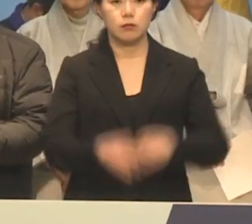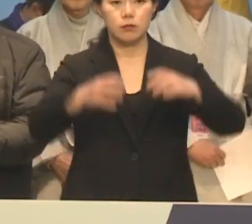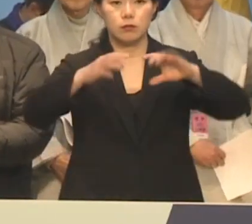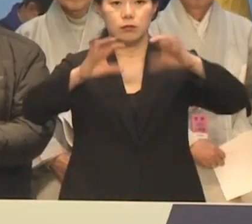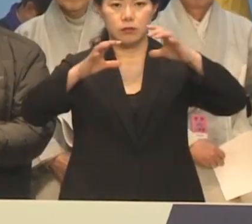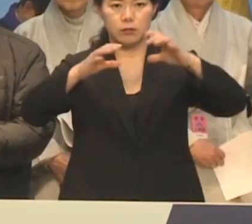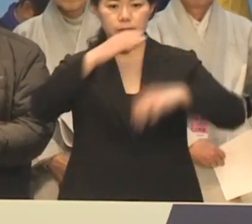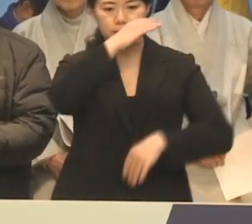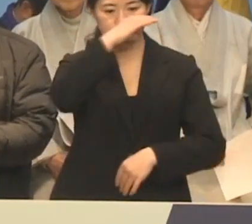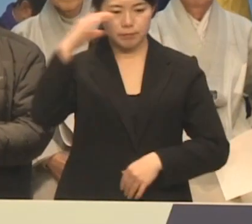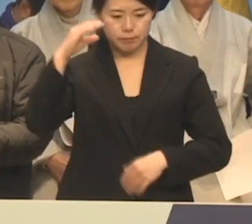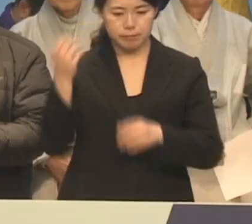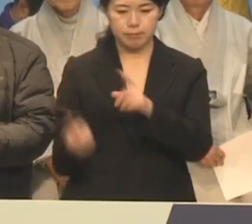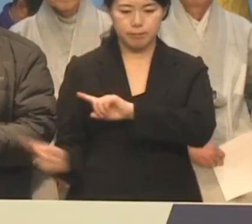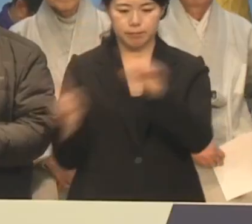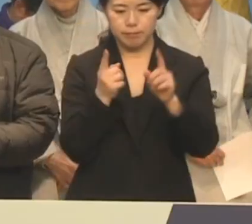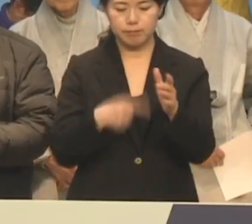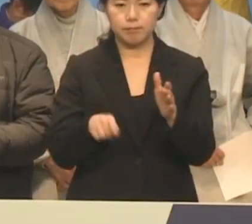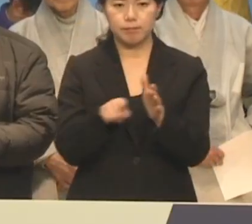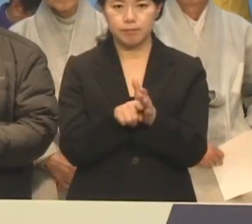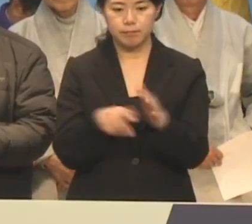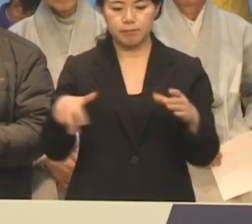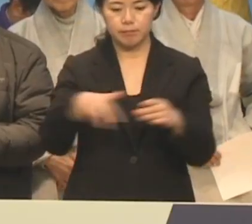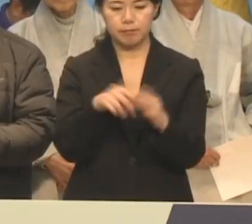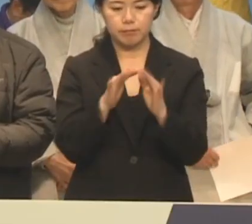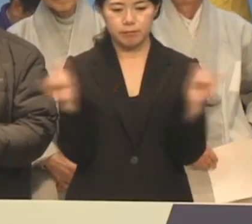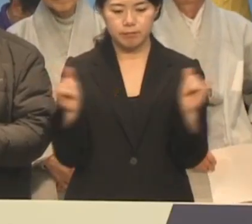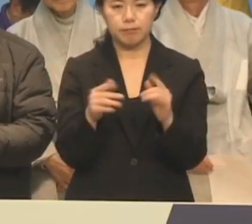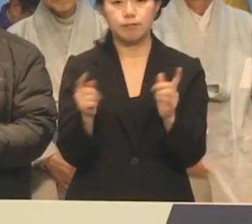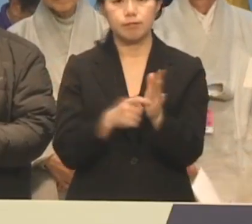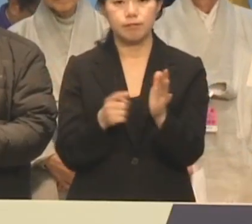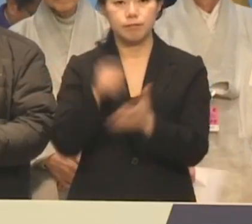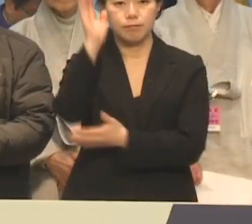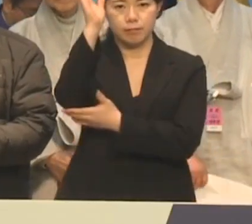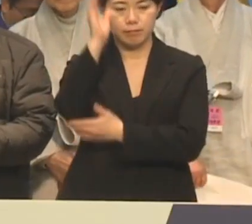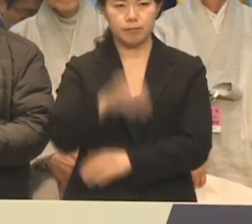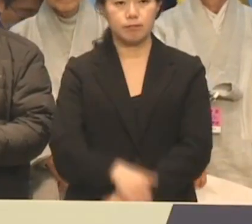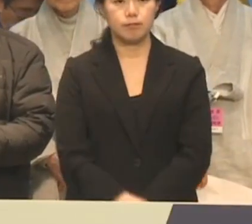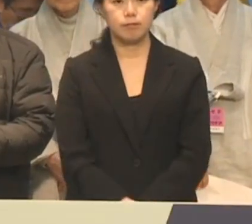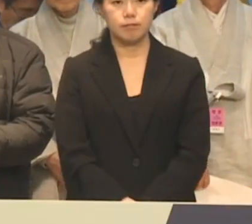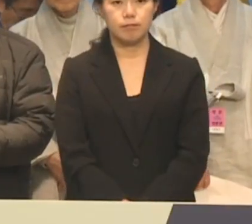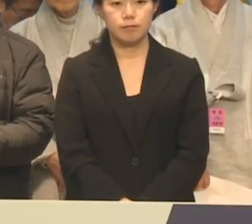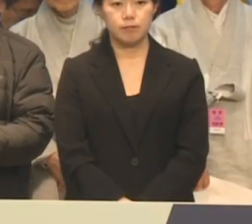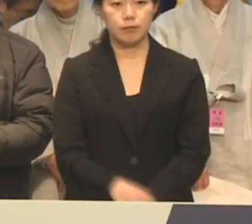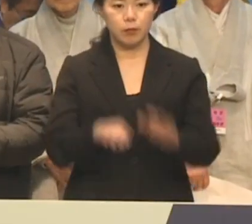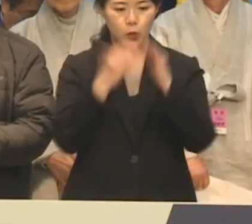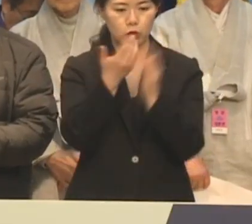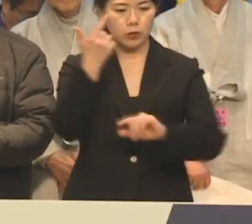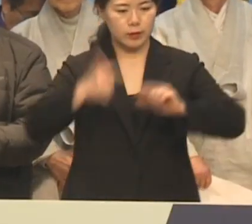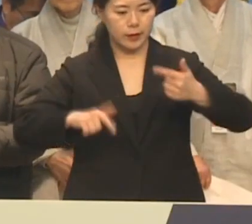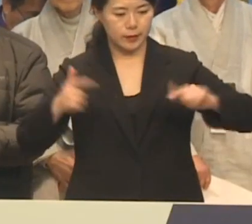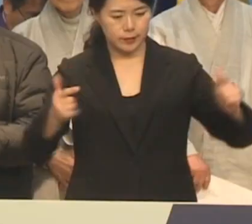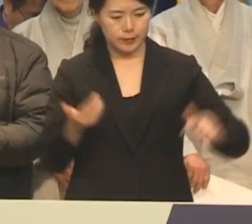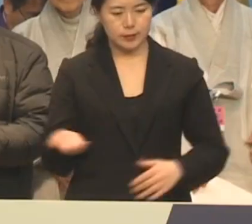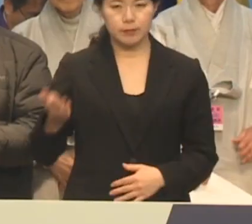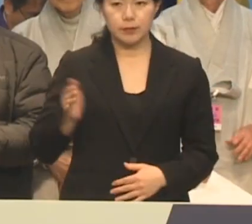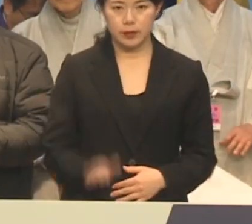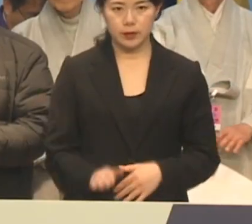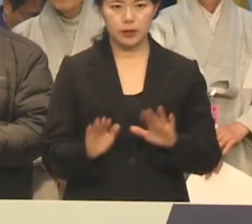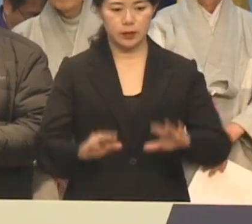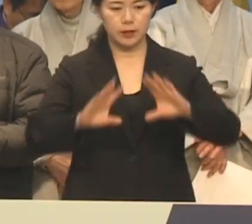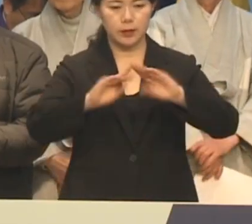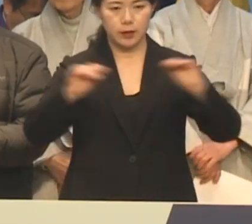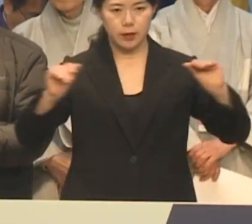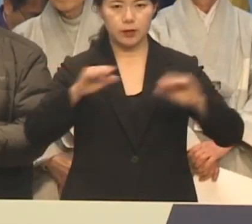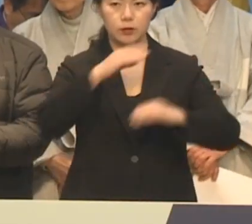헌정질서 회복을 위한 종교인 긴급 기자회견문. 서로 다른 각자의 신앙의 자리에서 이 땅의